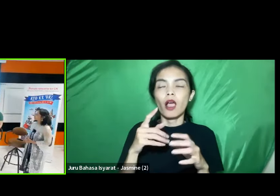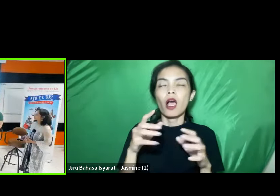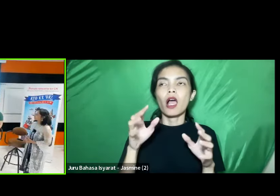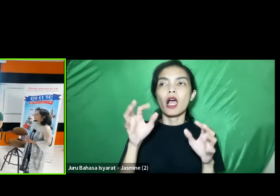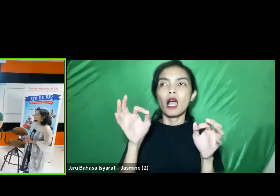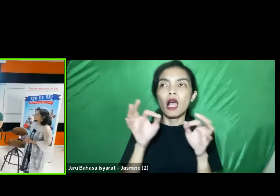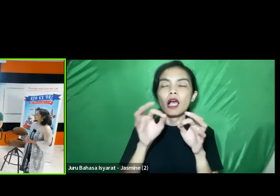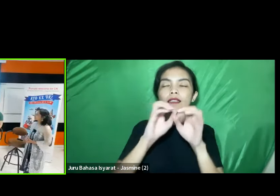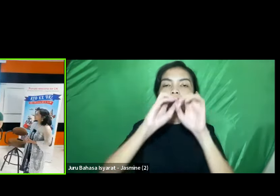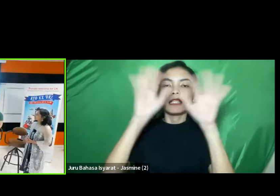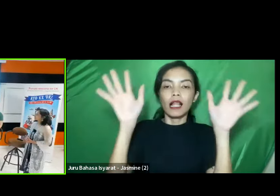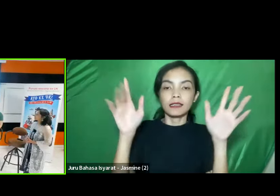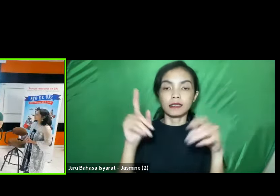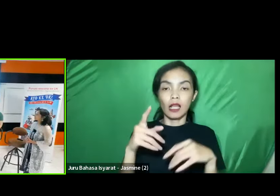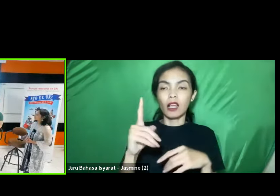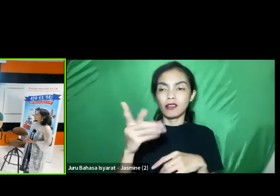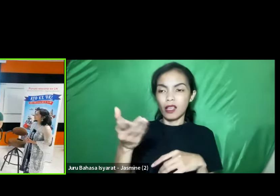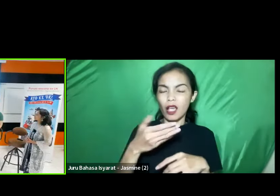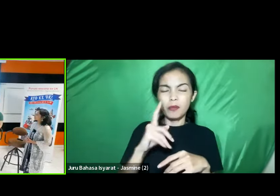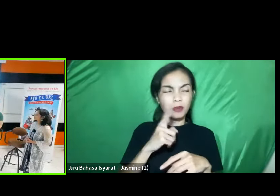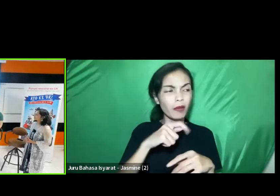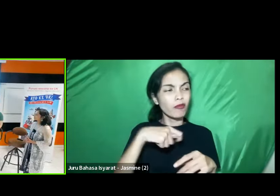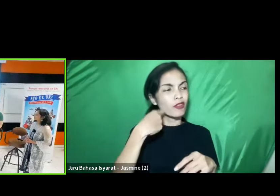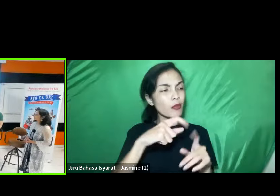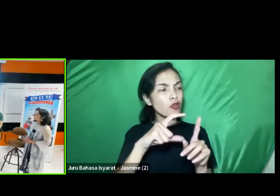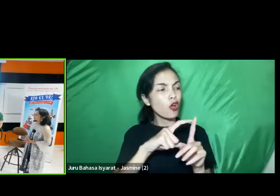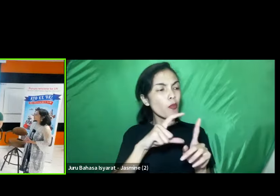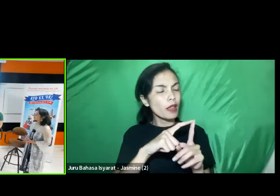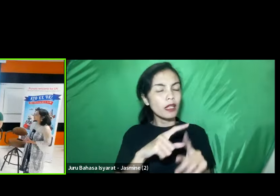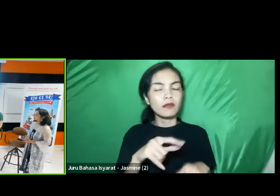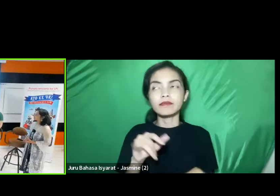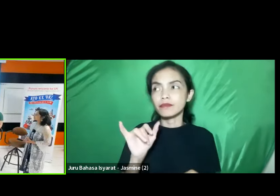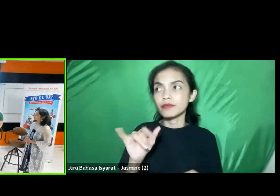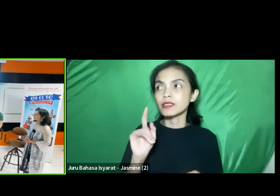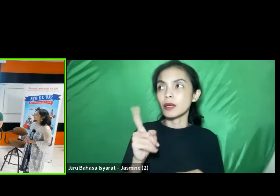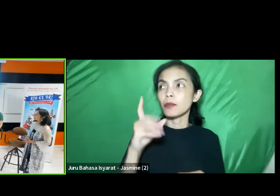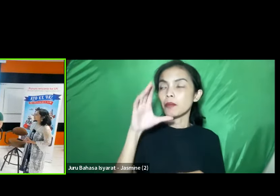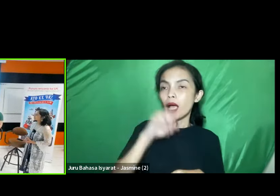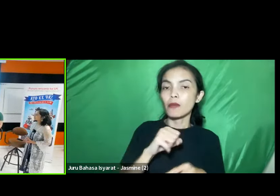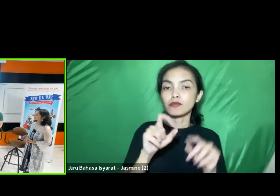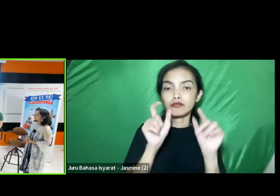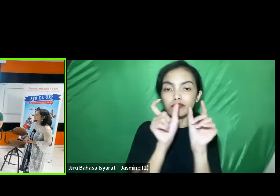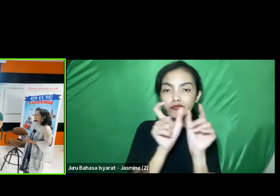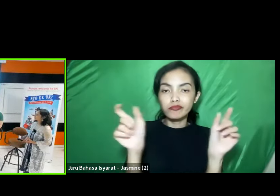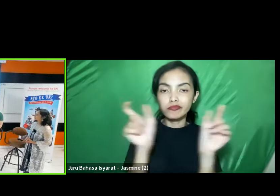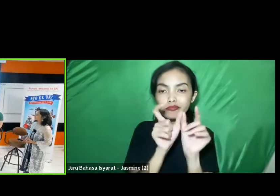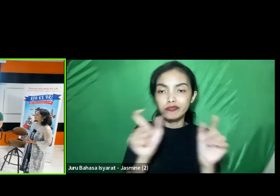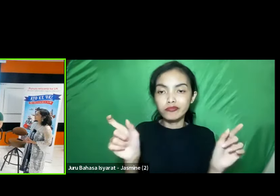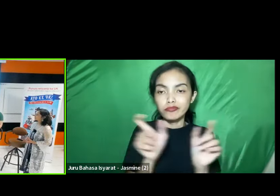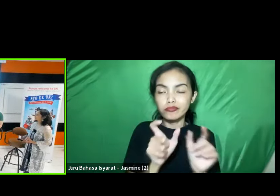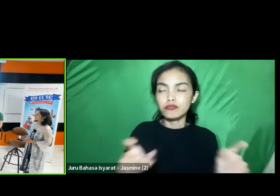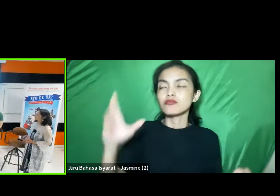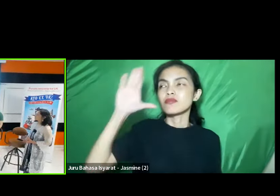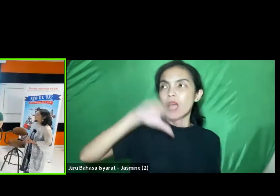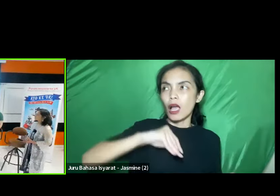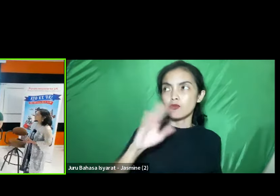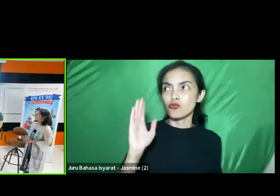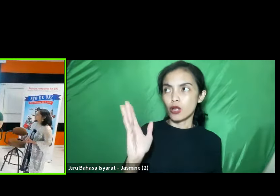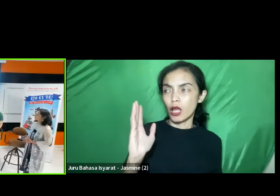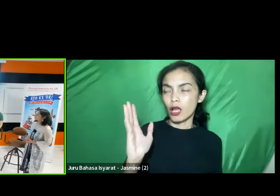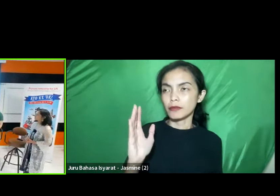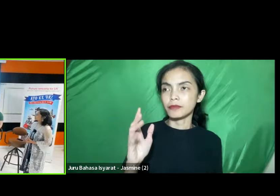dokumenter karena saya mengerti gramar menulis How to write itu ngerti saya